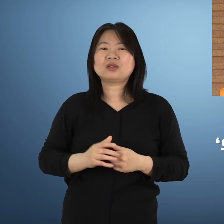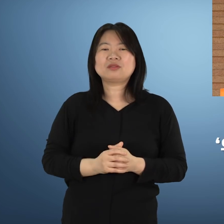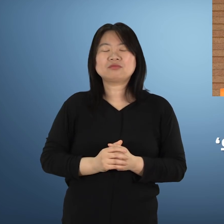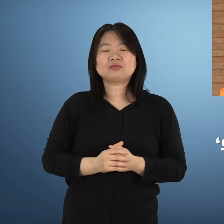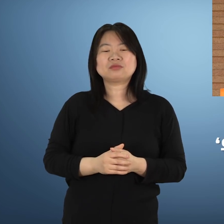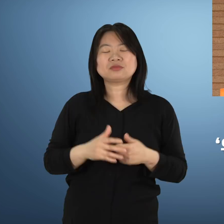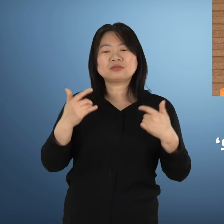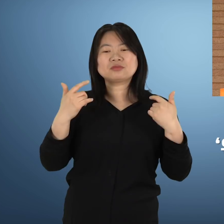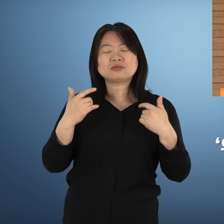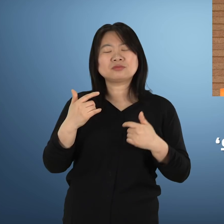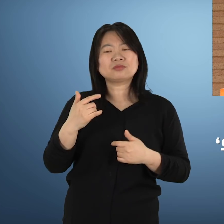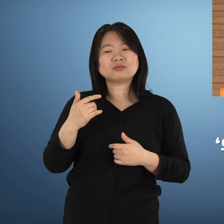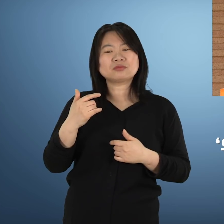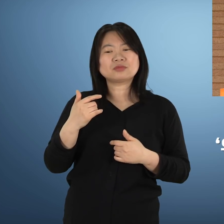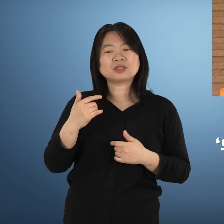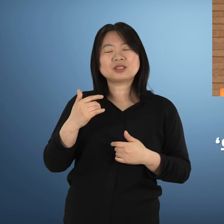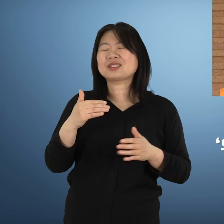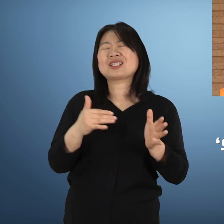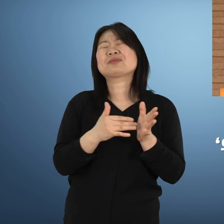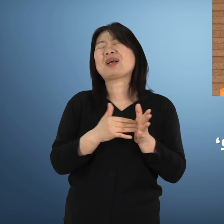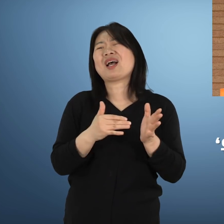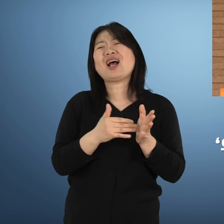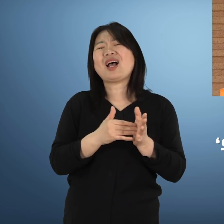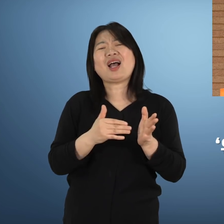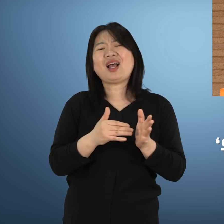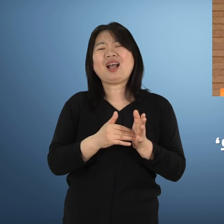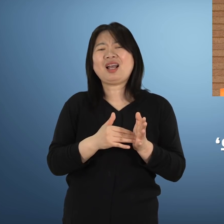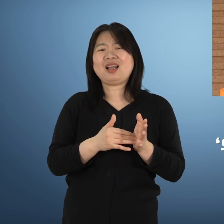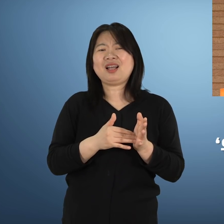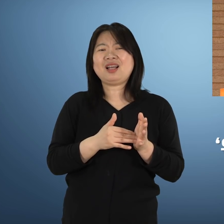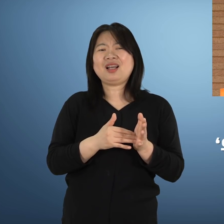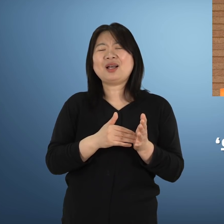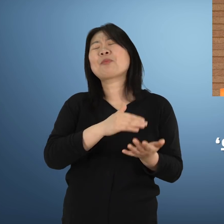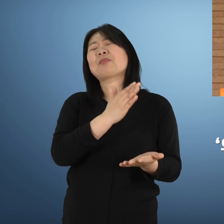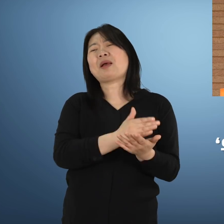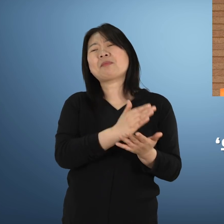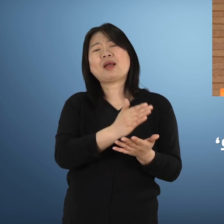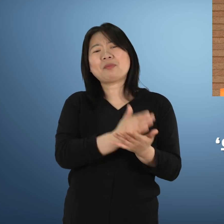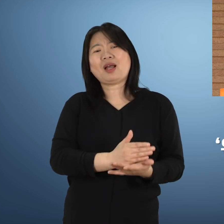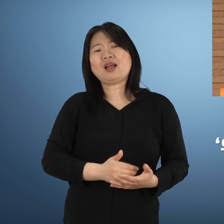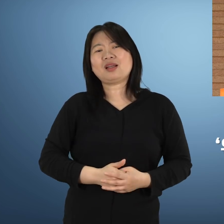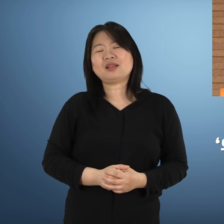공공연하게 이런 소리가 나오더군요. 이제 그만해라. 그만해라.